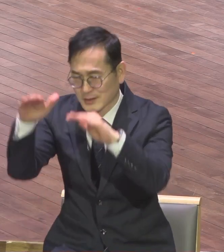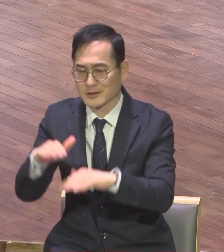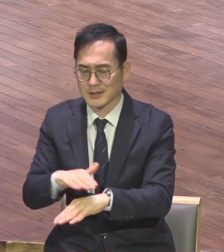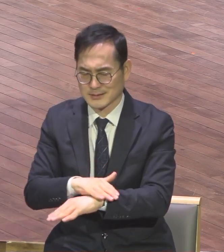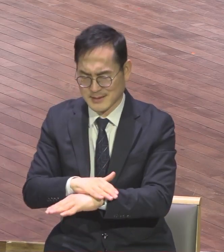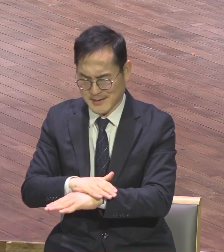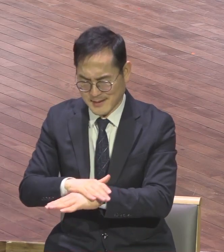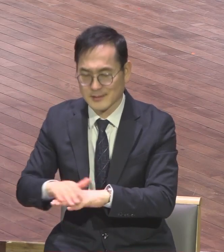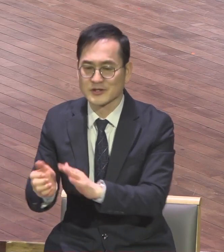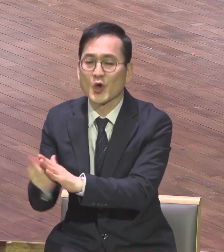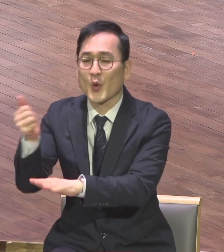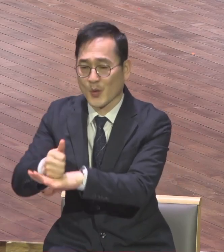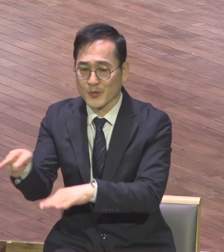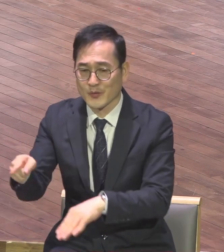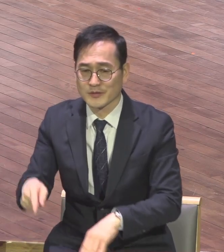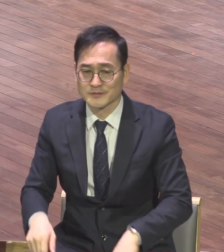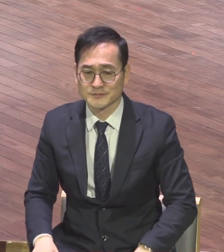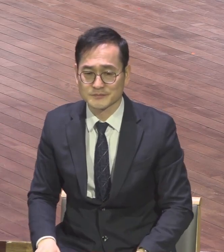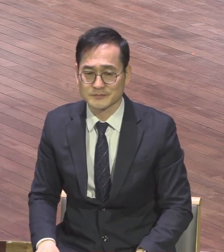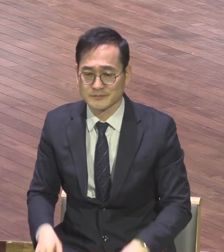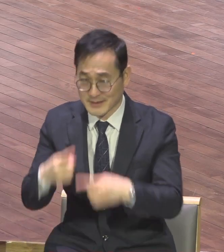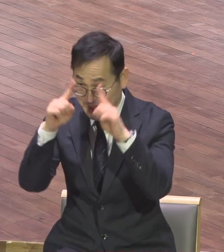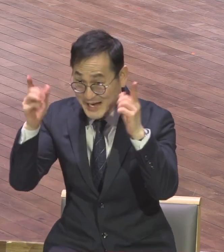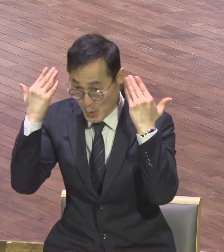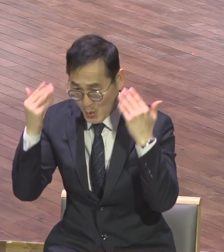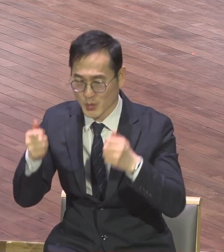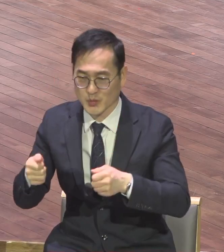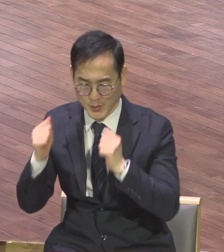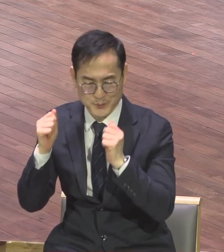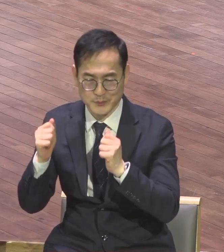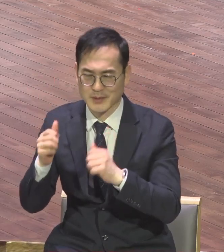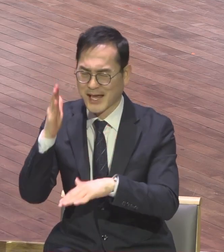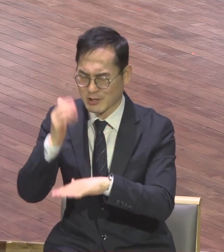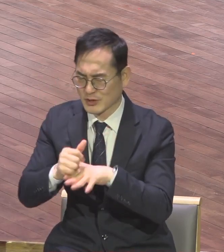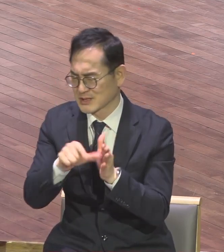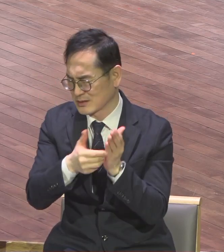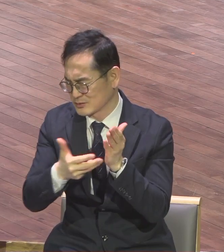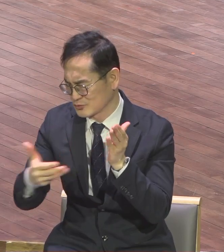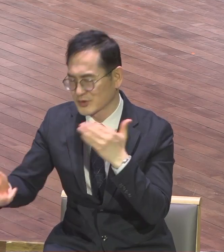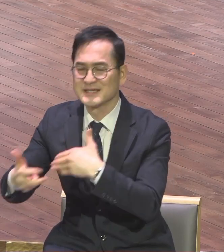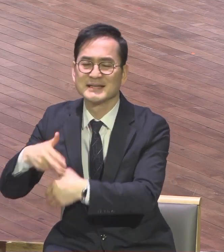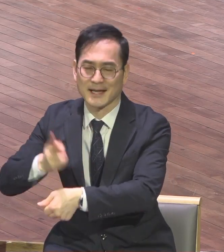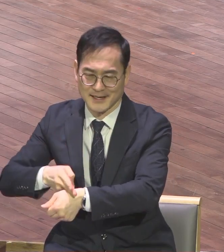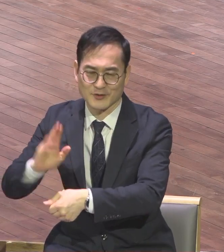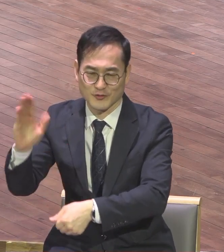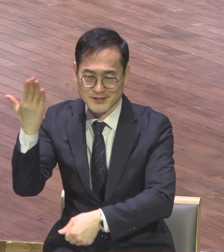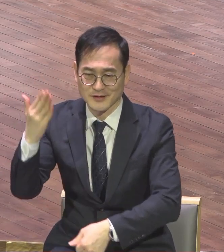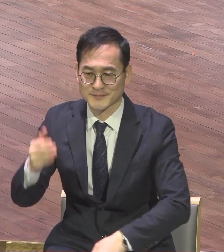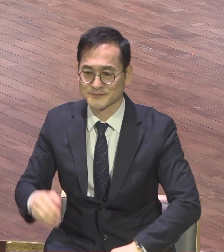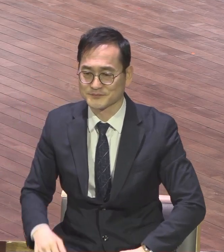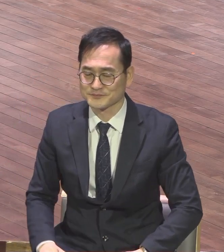대학 갔으니까. 나중에 시간이 있어 의사가 됐습니다. 그 나중에 만났어요. 대학 졸업한 다음에.